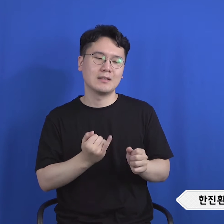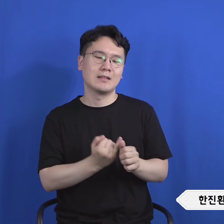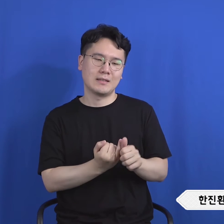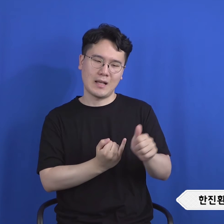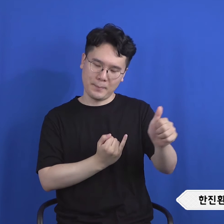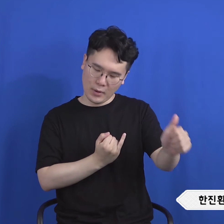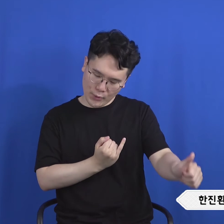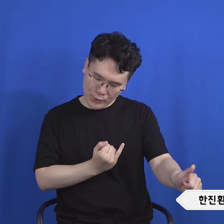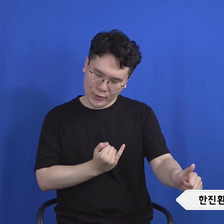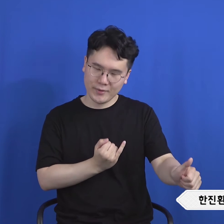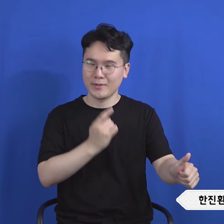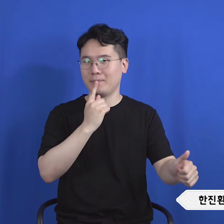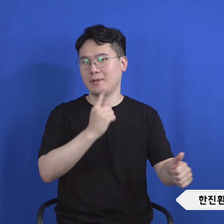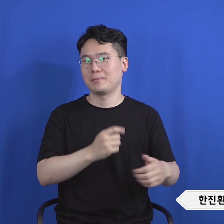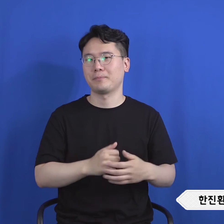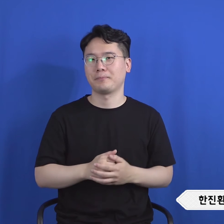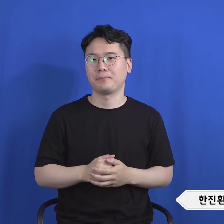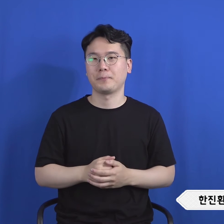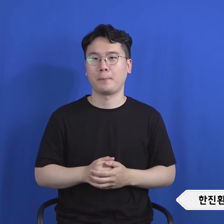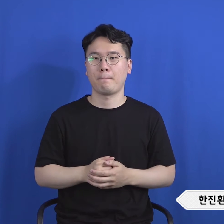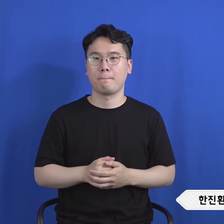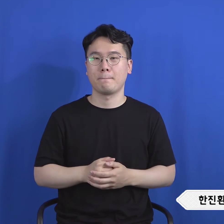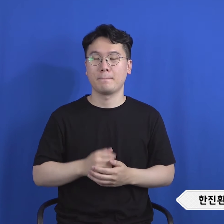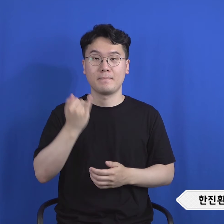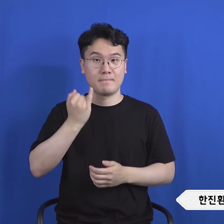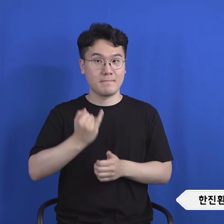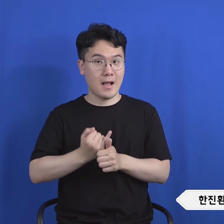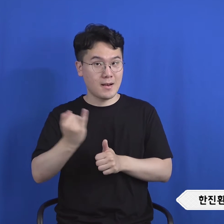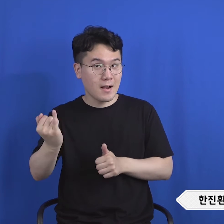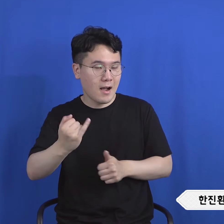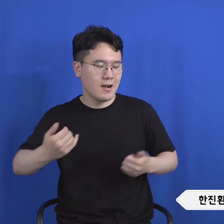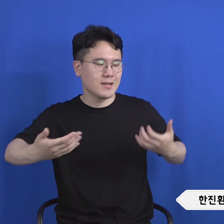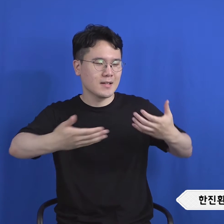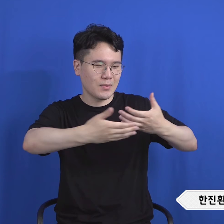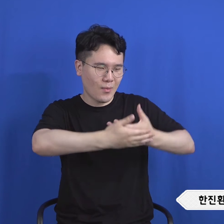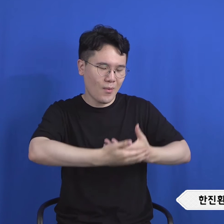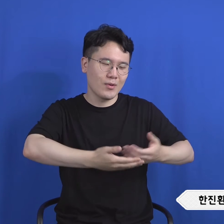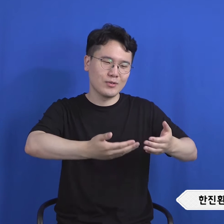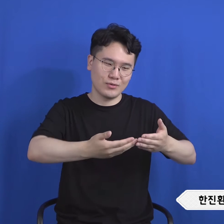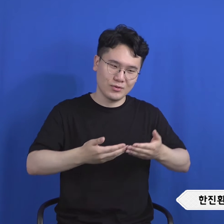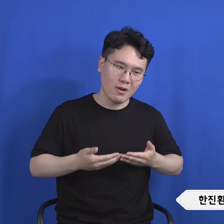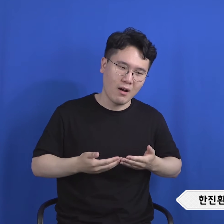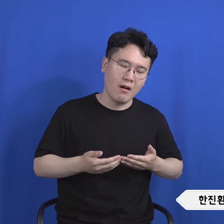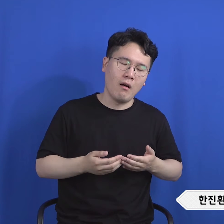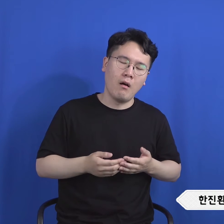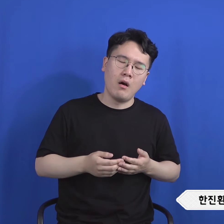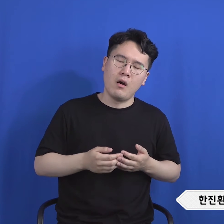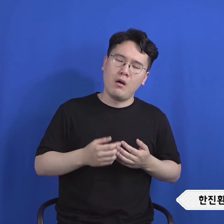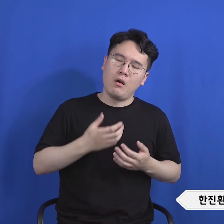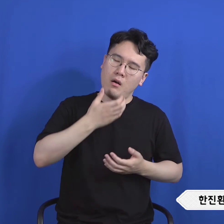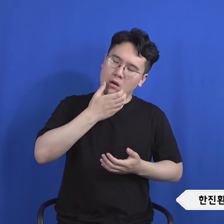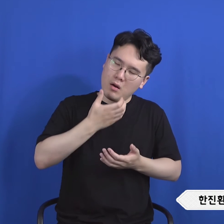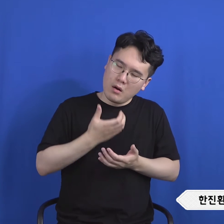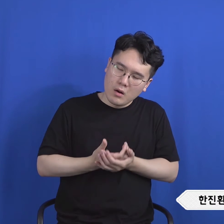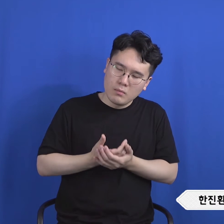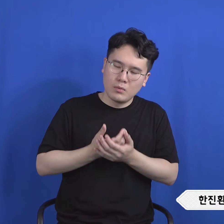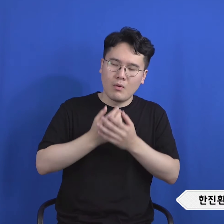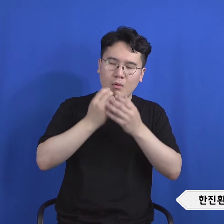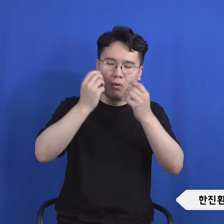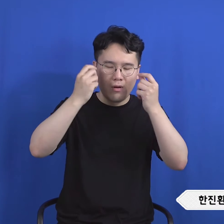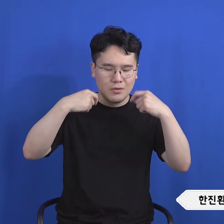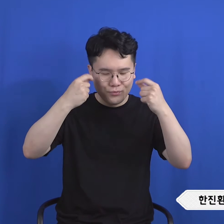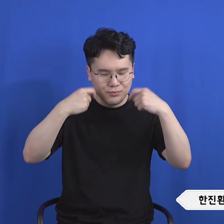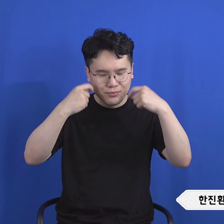하는 뜻입니다. 그렇게 아내가 꼭 안아주니까 목사님이 더 그만 눈물이 났습니다.